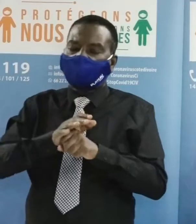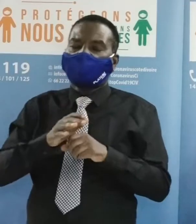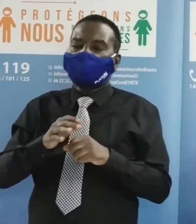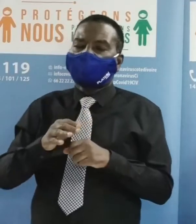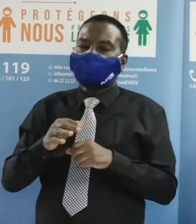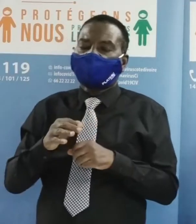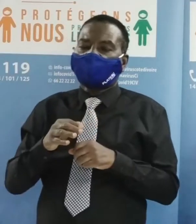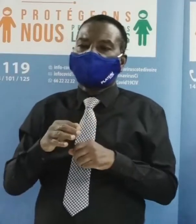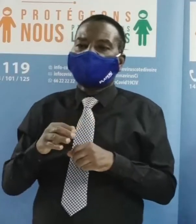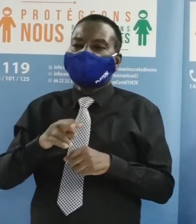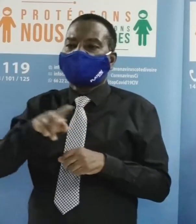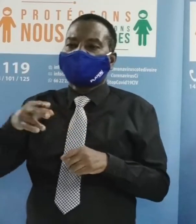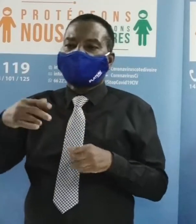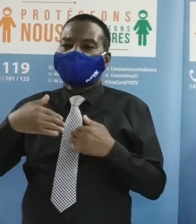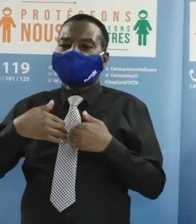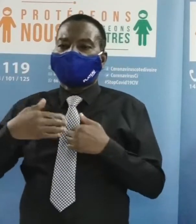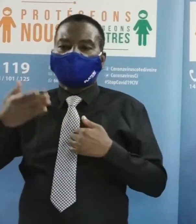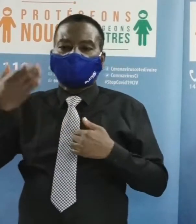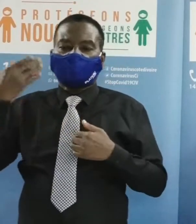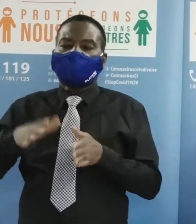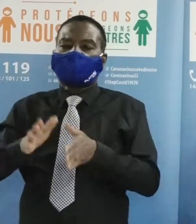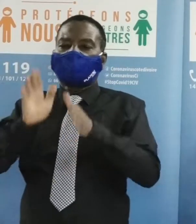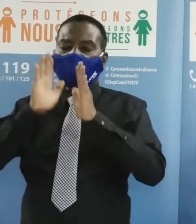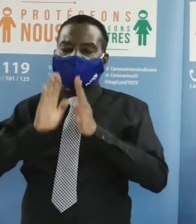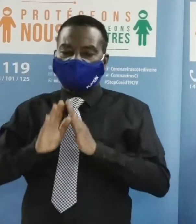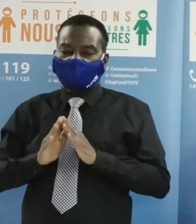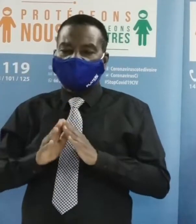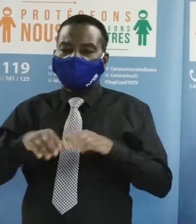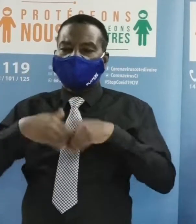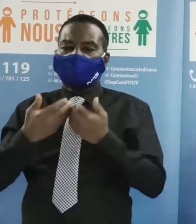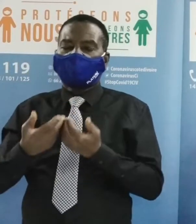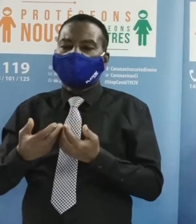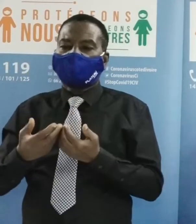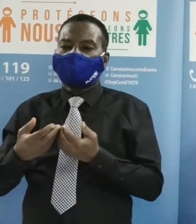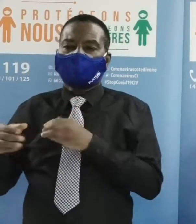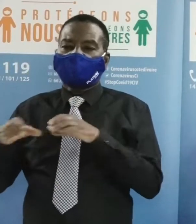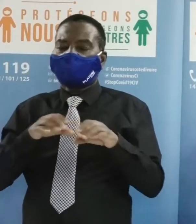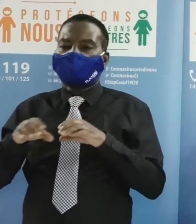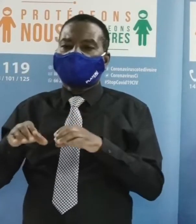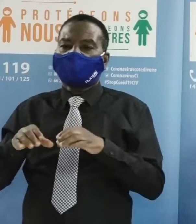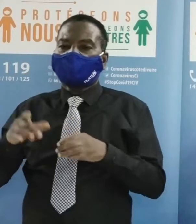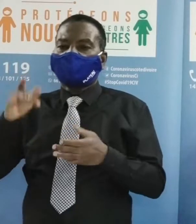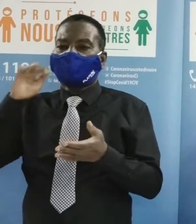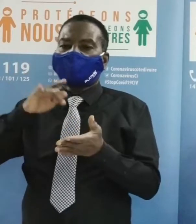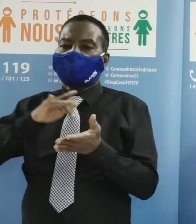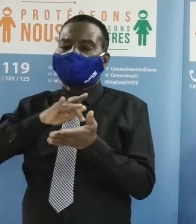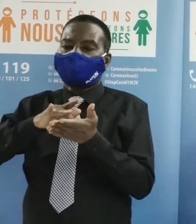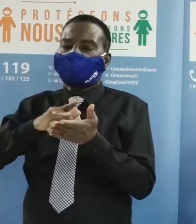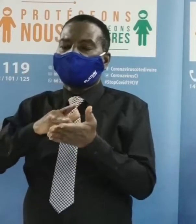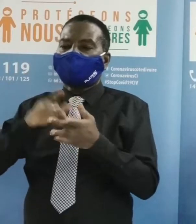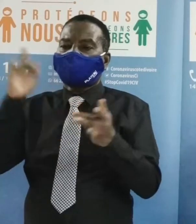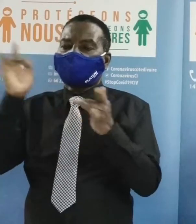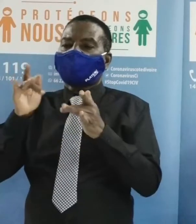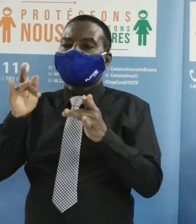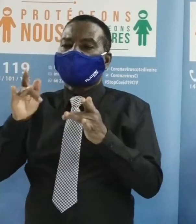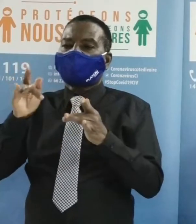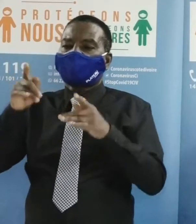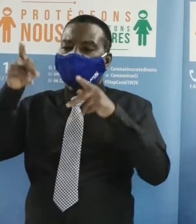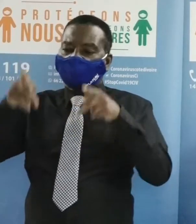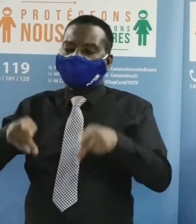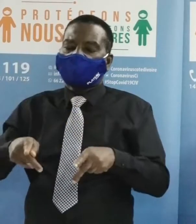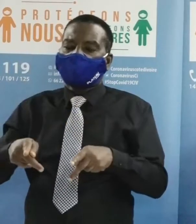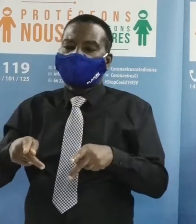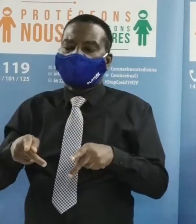vous m'avez demandé comment sont traités les contact d